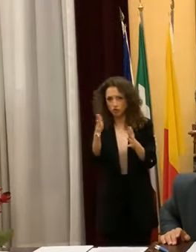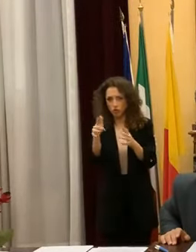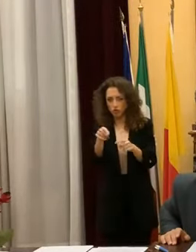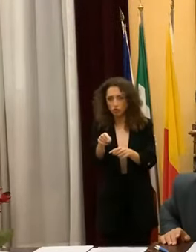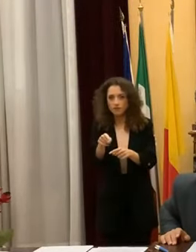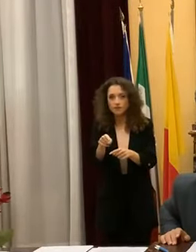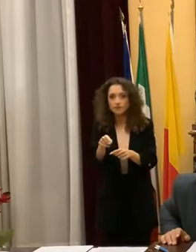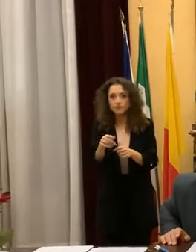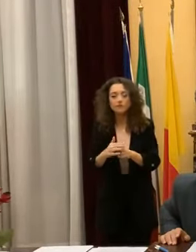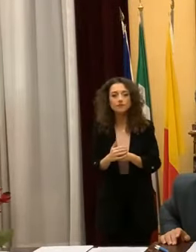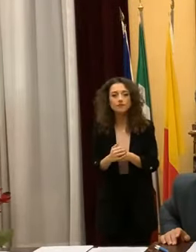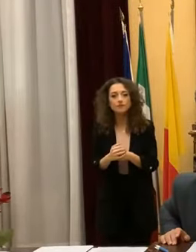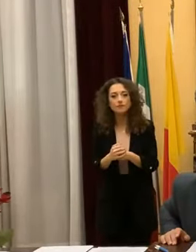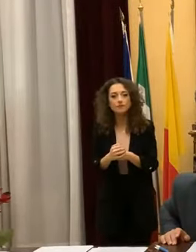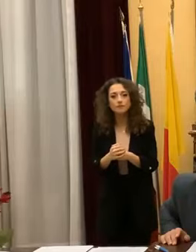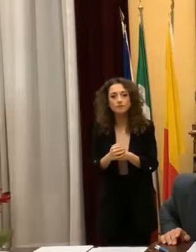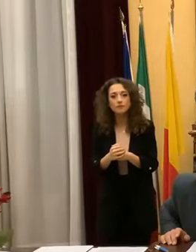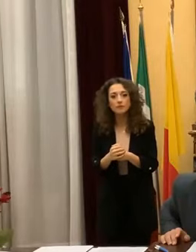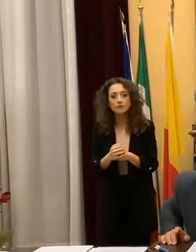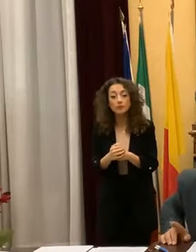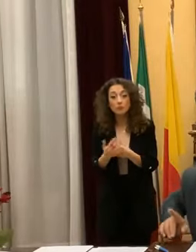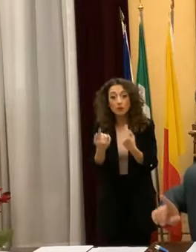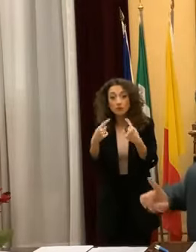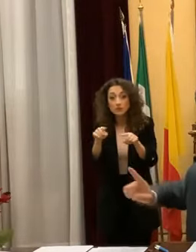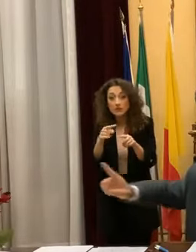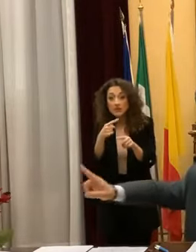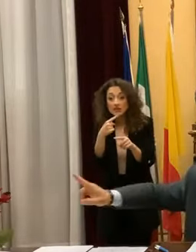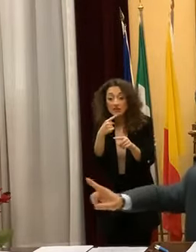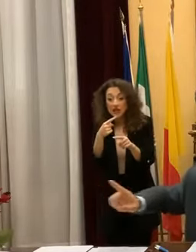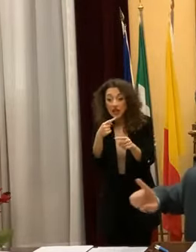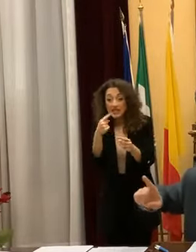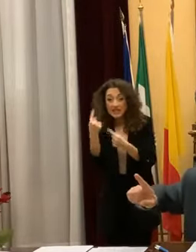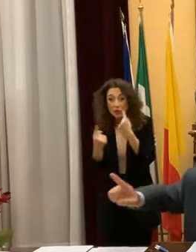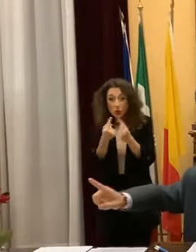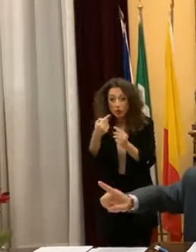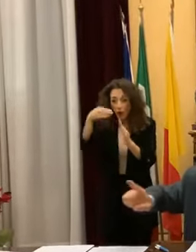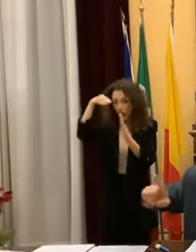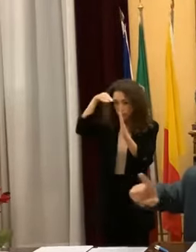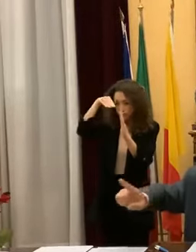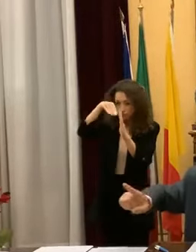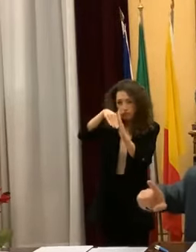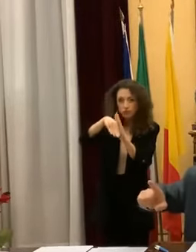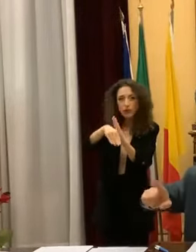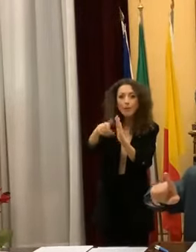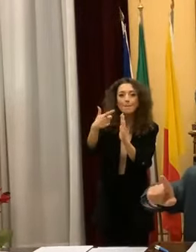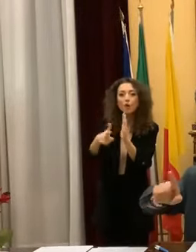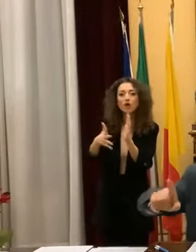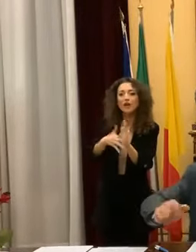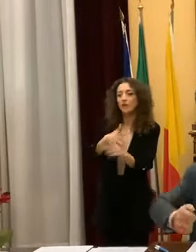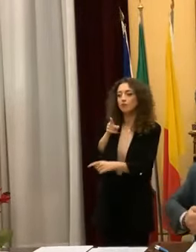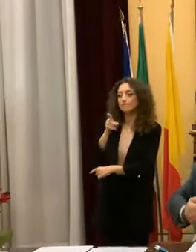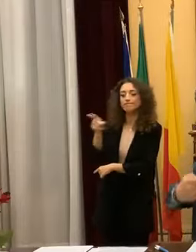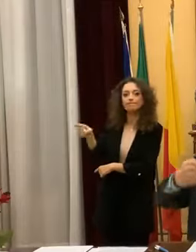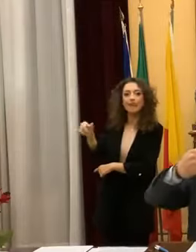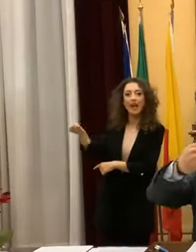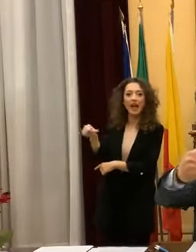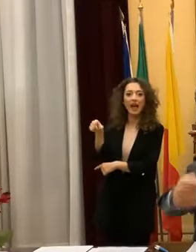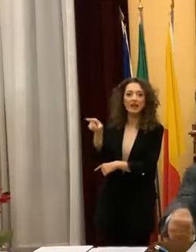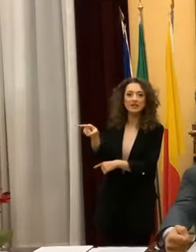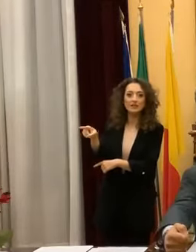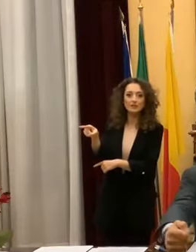è generato per causa dell'ASP e di soggetti che in modo delinquenziale non